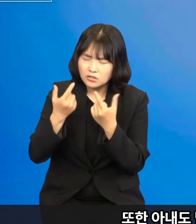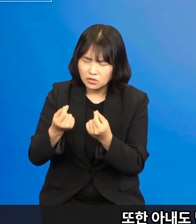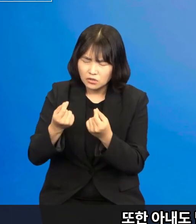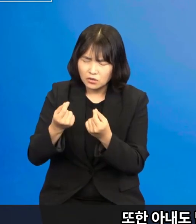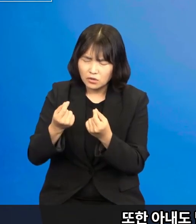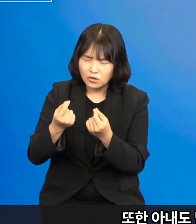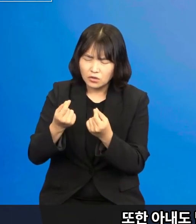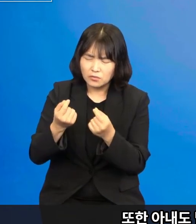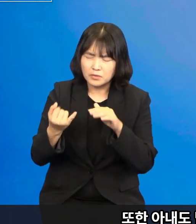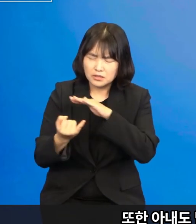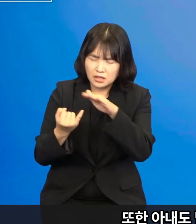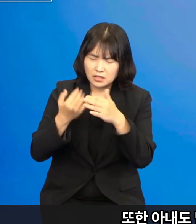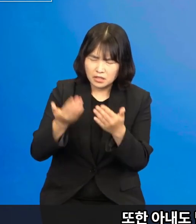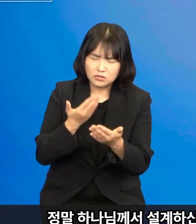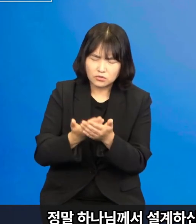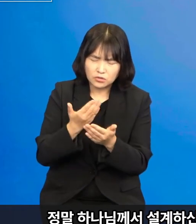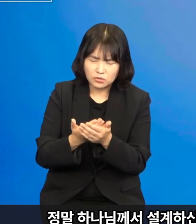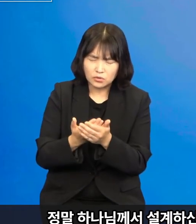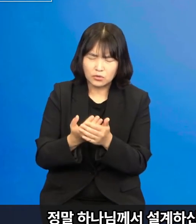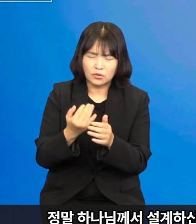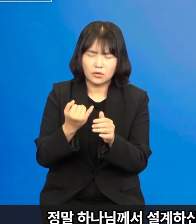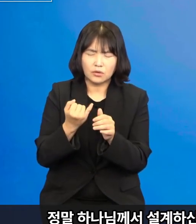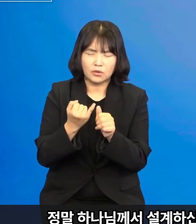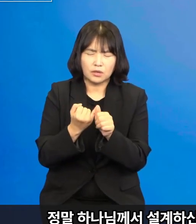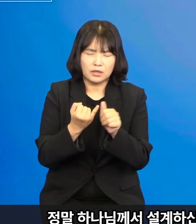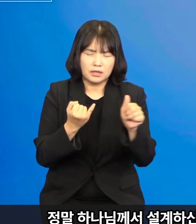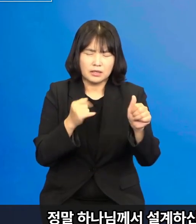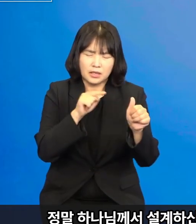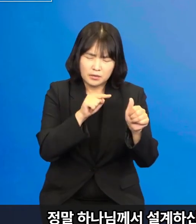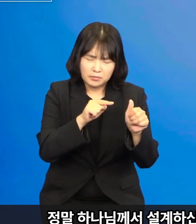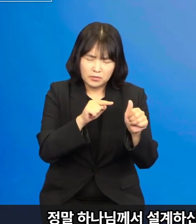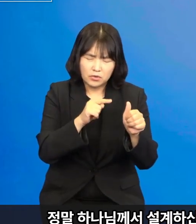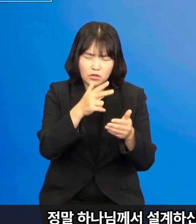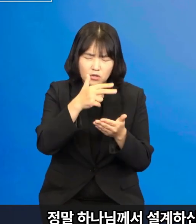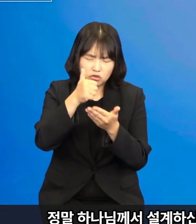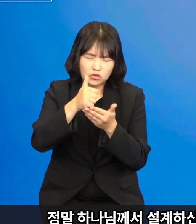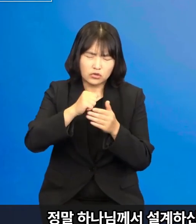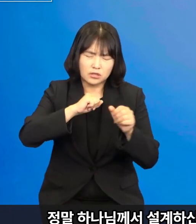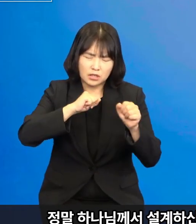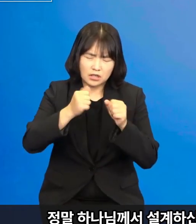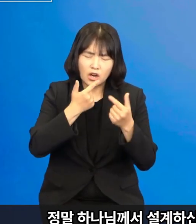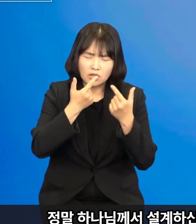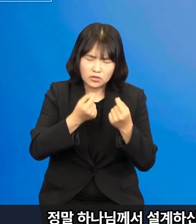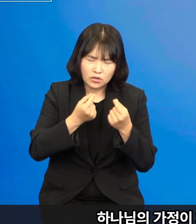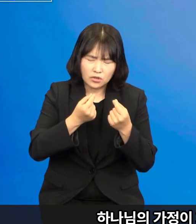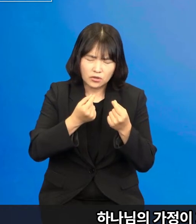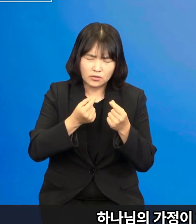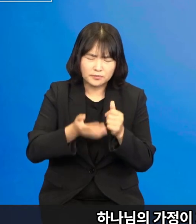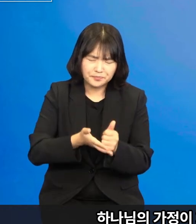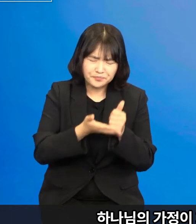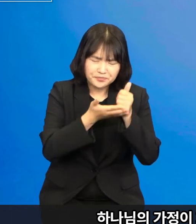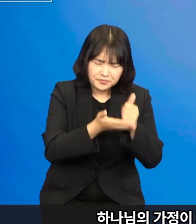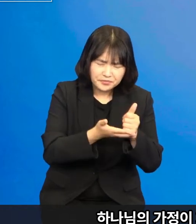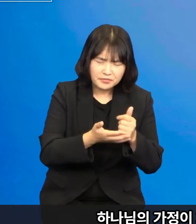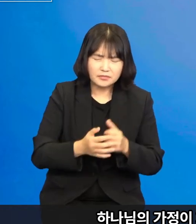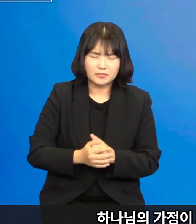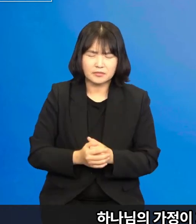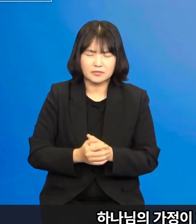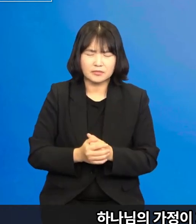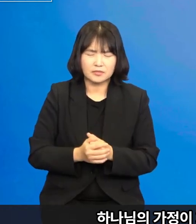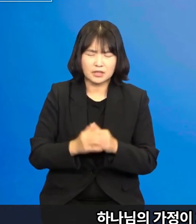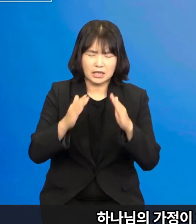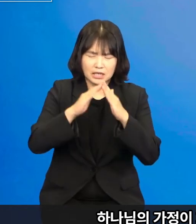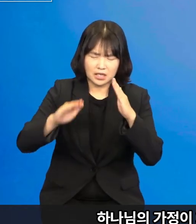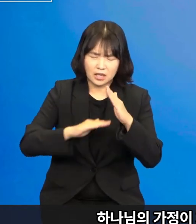아내도 남편을 죽게 하듯 하여 정말 하나님께서 설계하신 아름다운 행복의 가정 설계도대로 하나님의 가정이